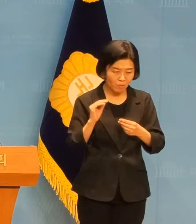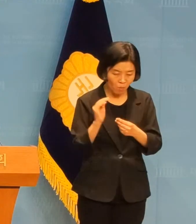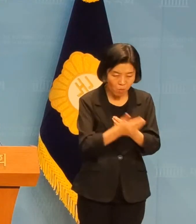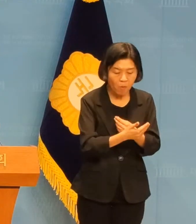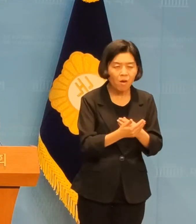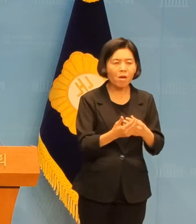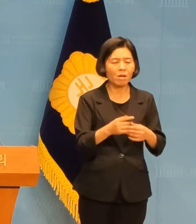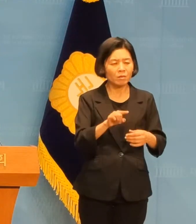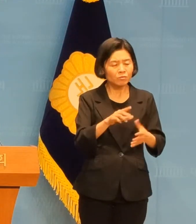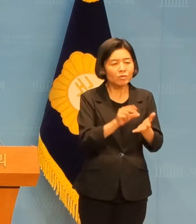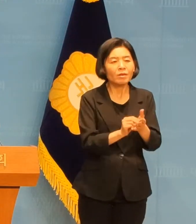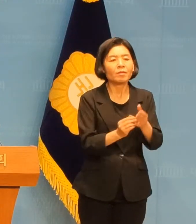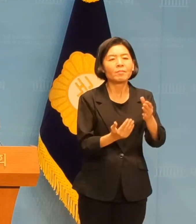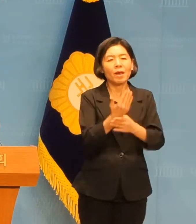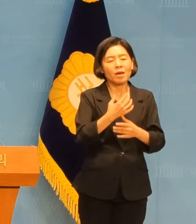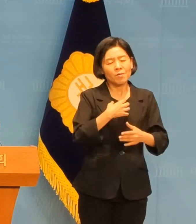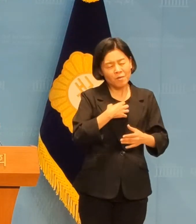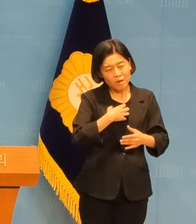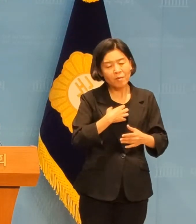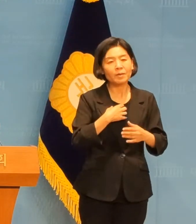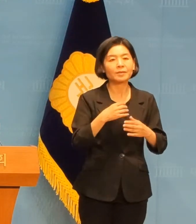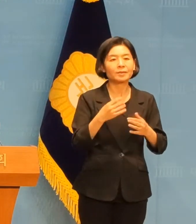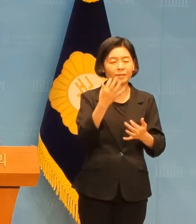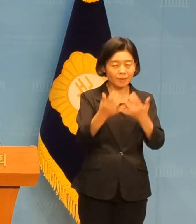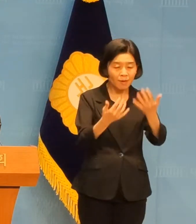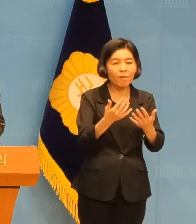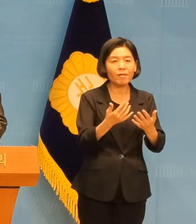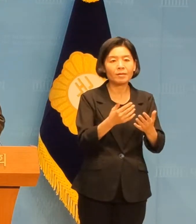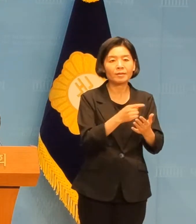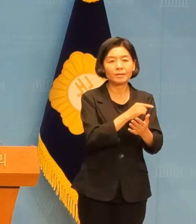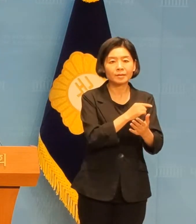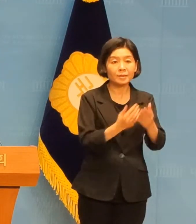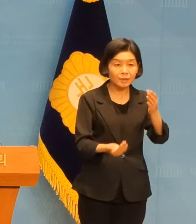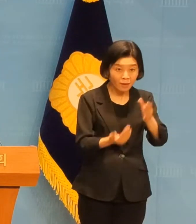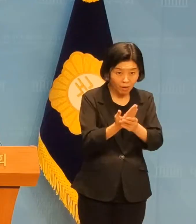국가안보에 위험을 초래한 대형 재난 사태를 맞아